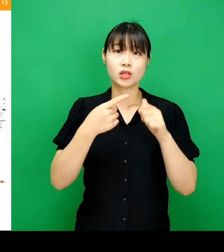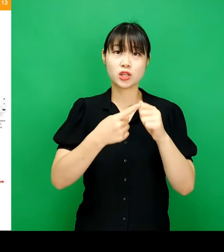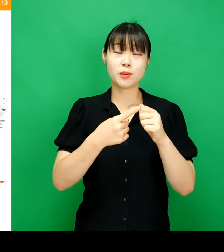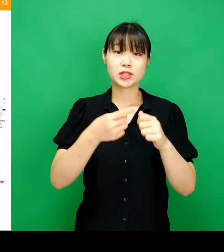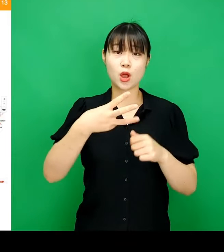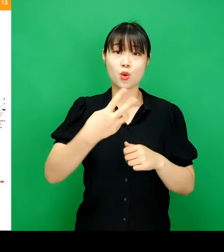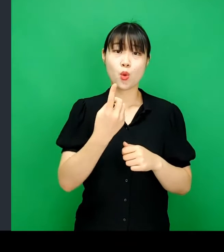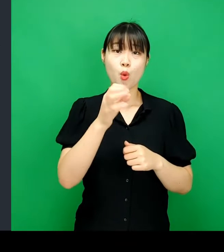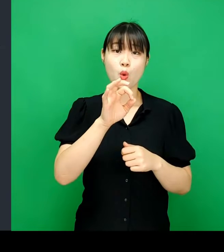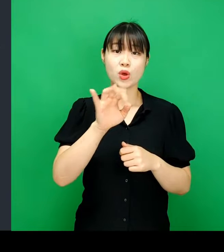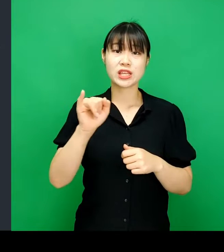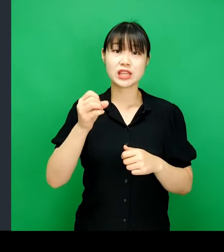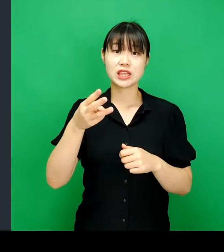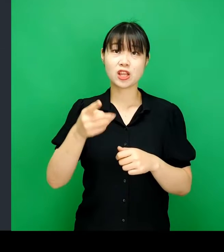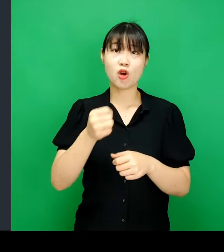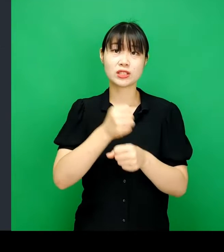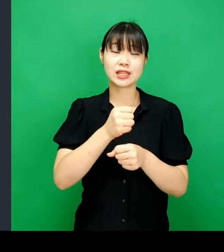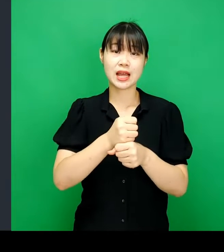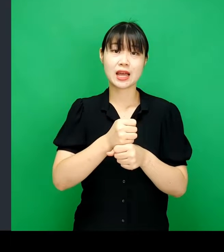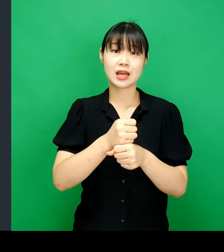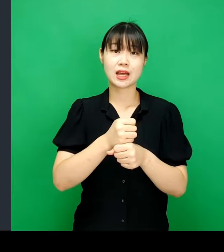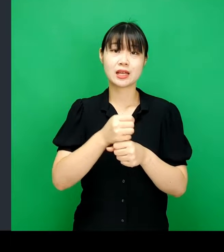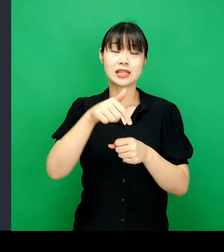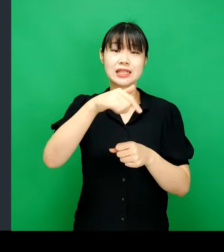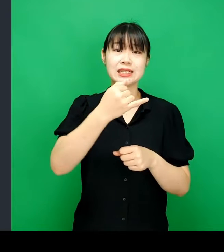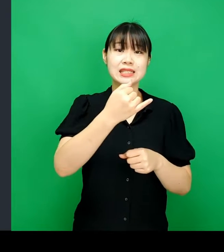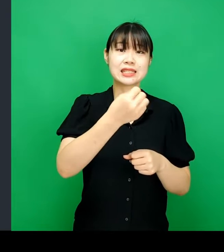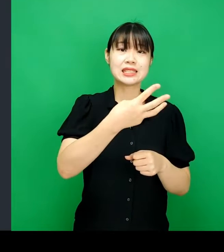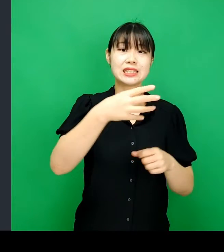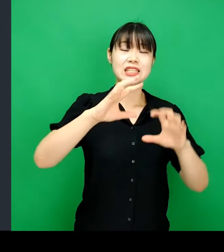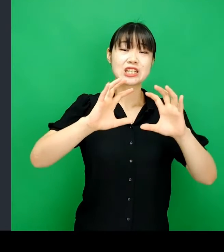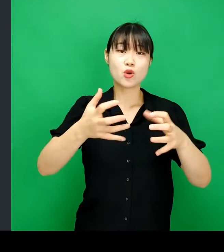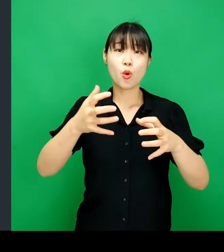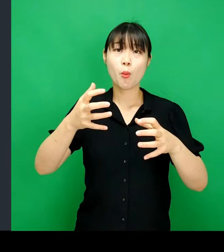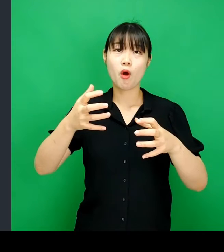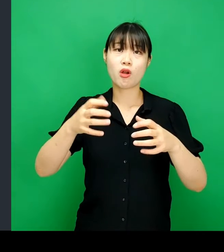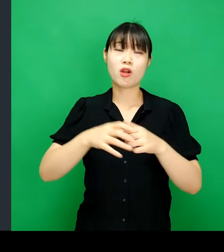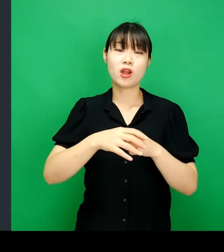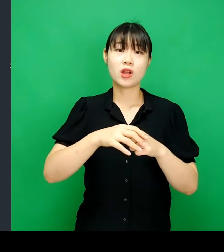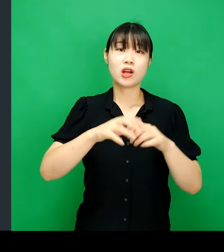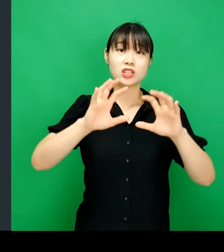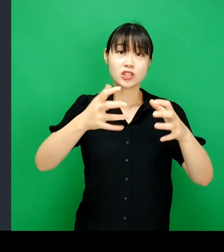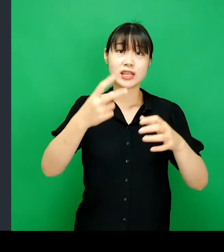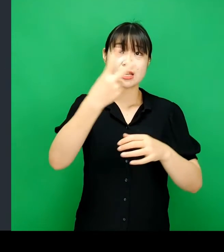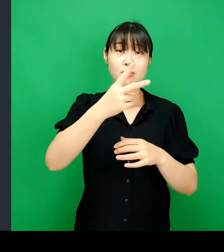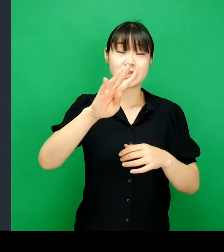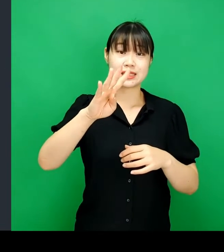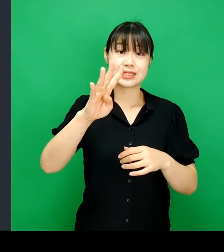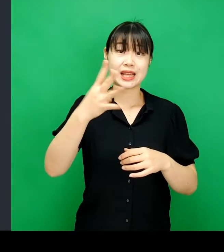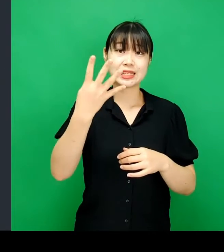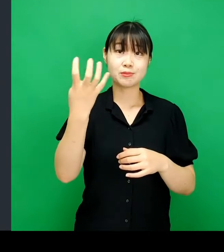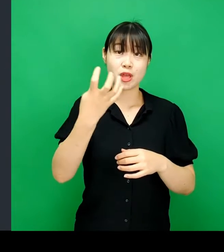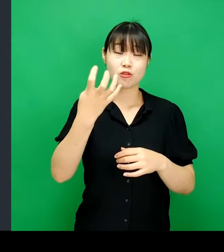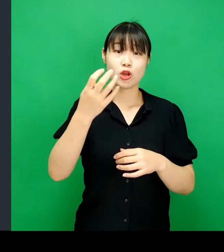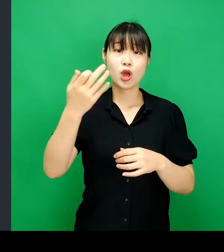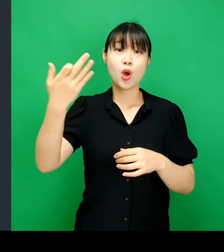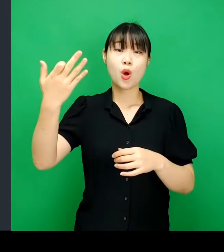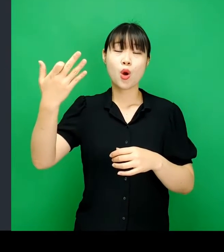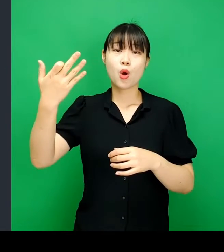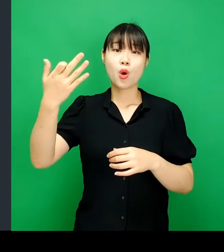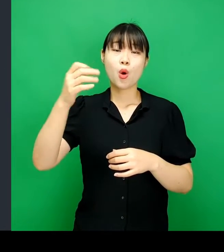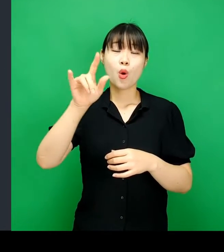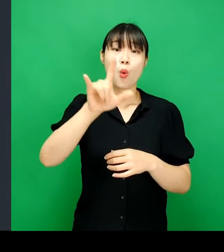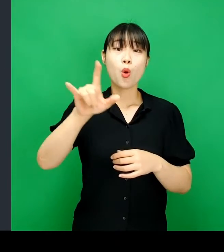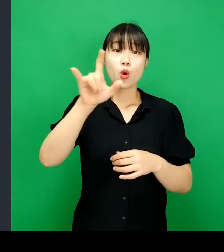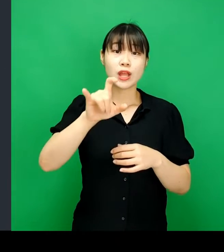드러납니다. 첫 번째는 로이터에서 제작한 글로벌 트래커입니다. 전 세계 240개국의